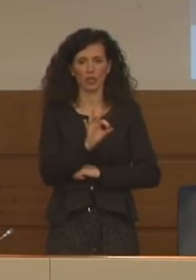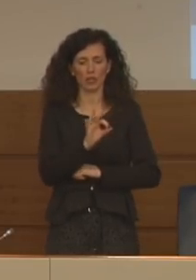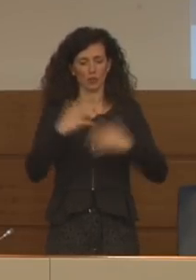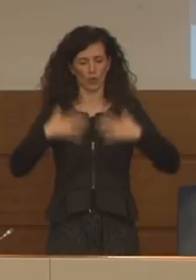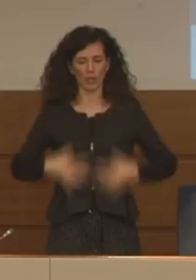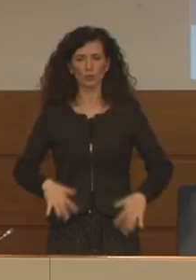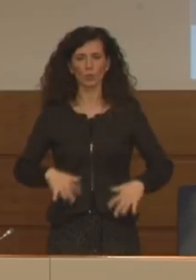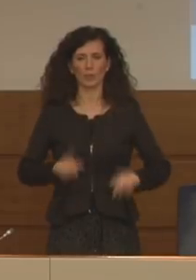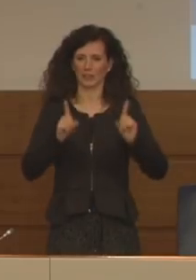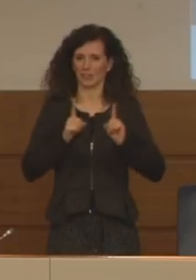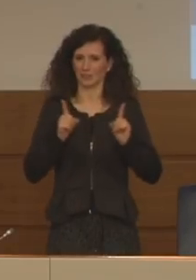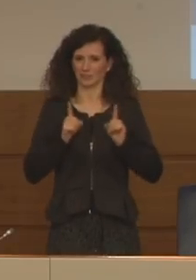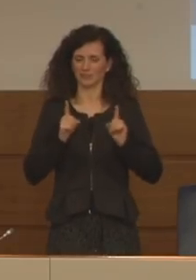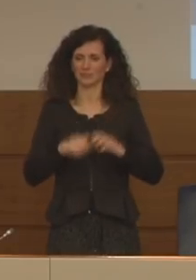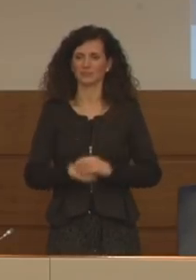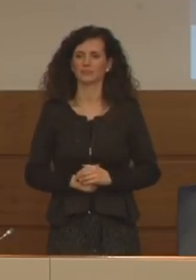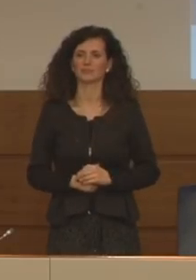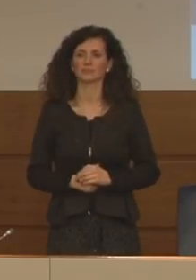indumenti protettivi